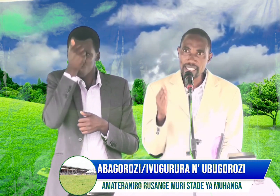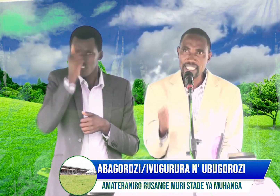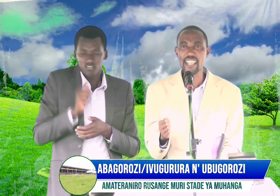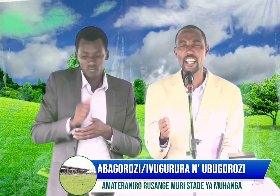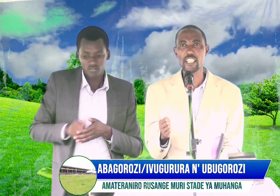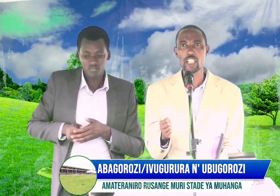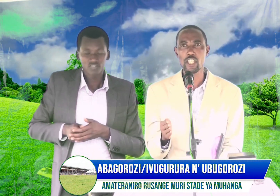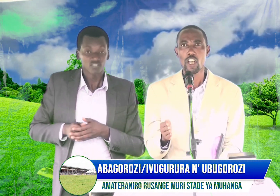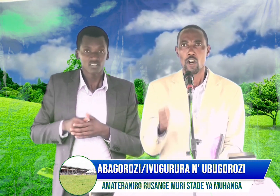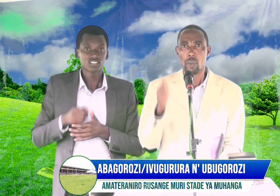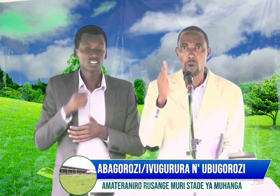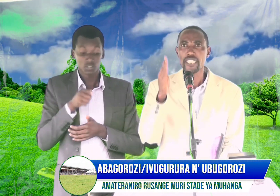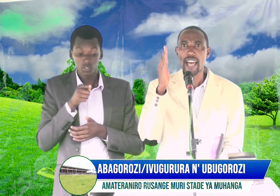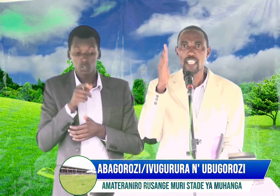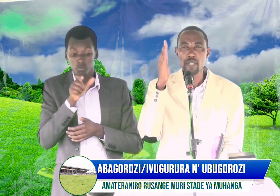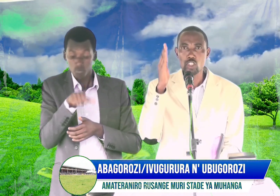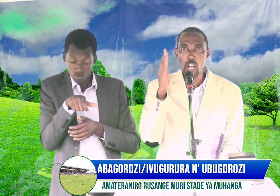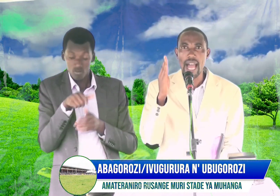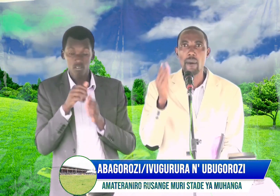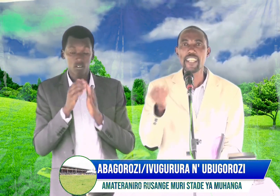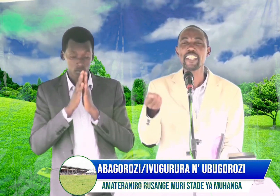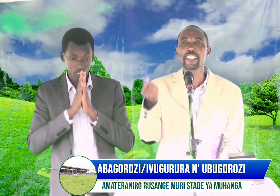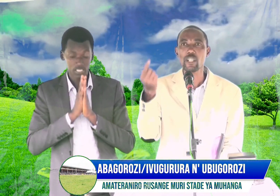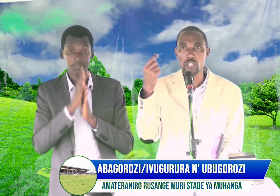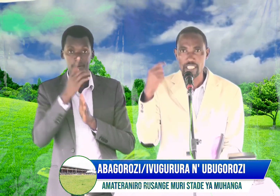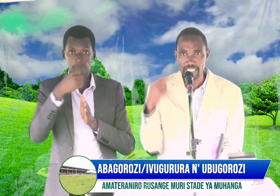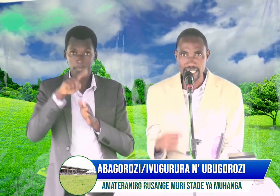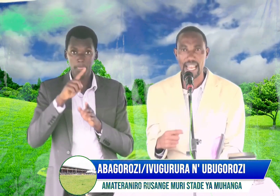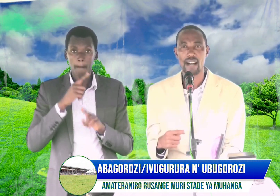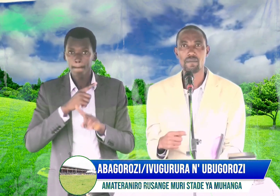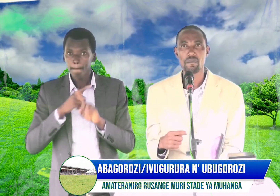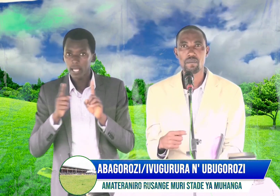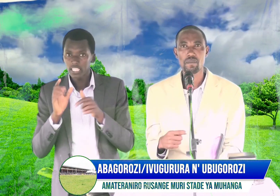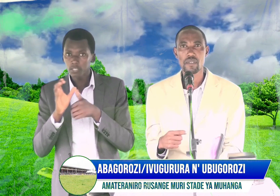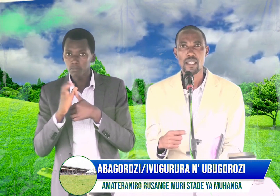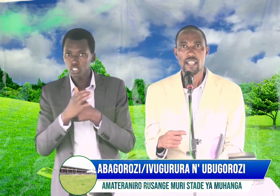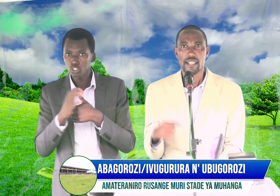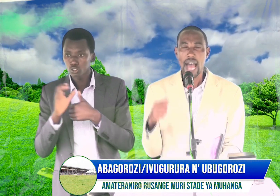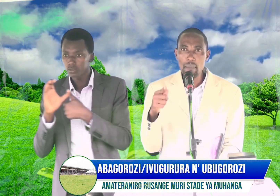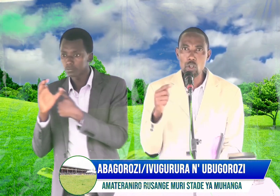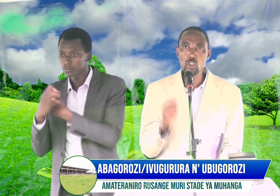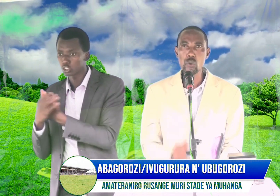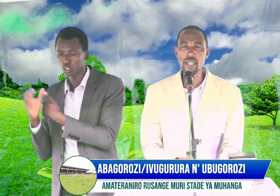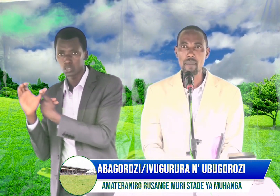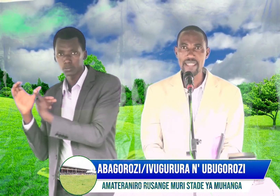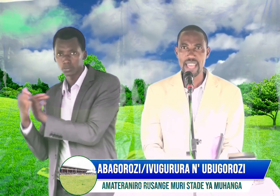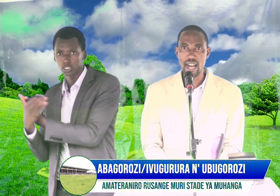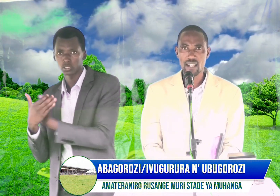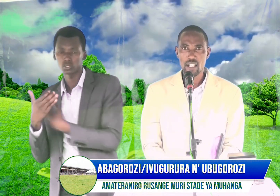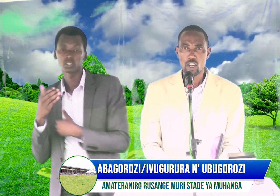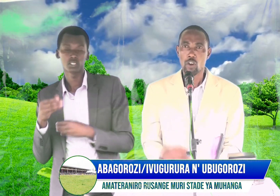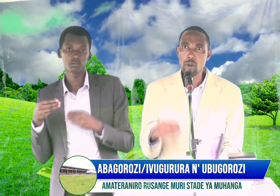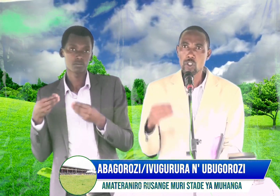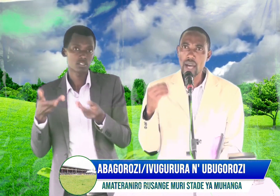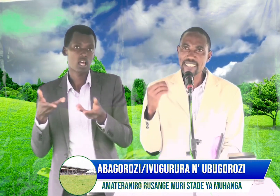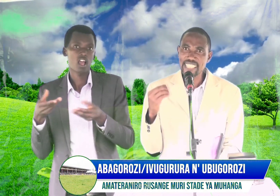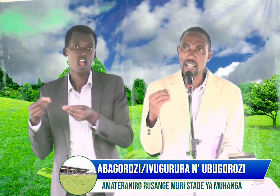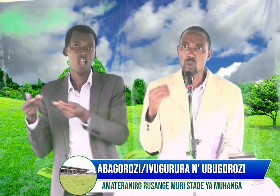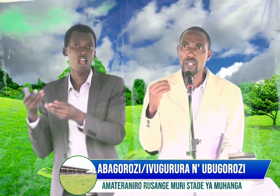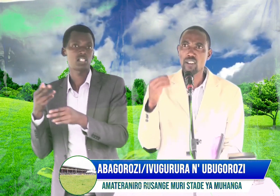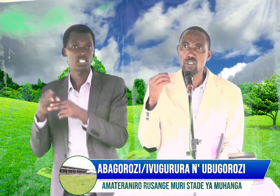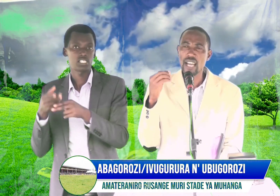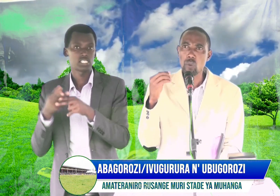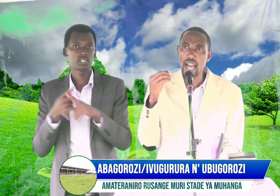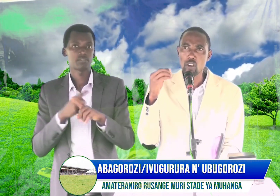iyo witegereje burya imico yawe niyigiguha izina nta muntu wimenya umuntu wese